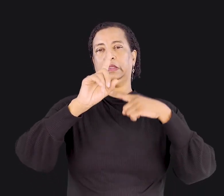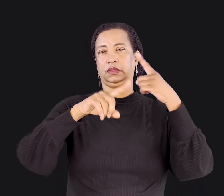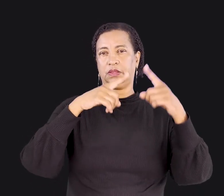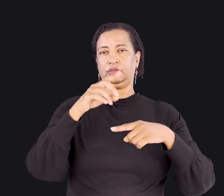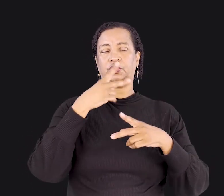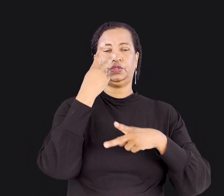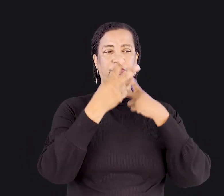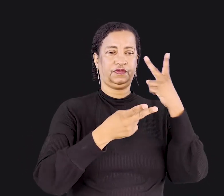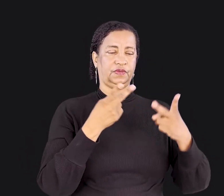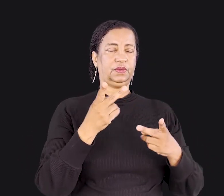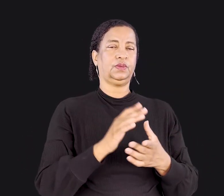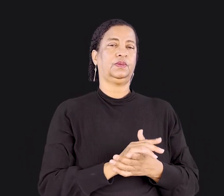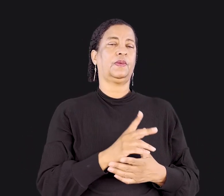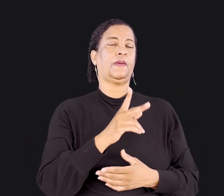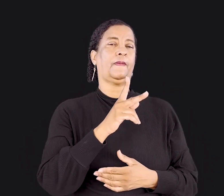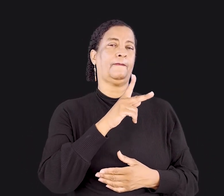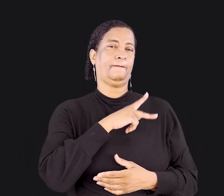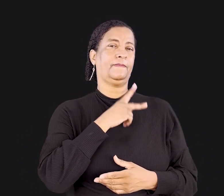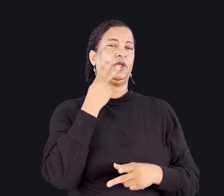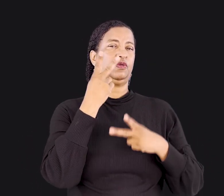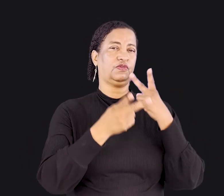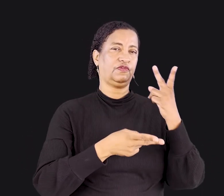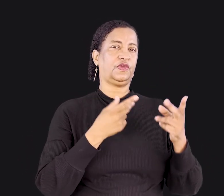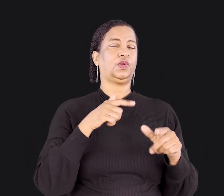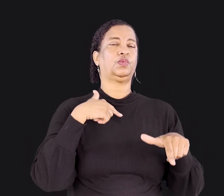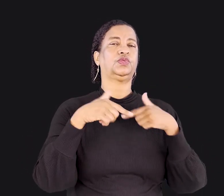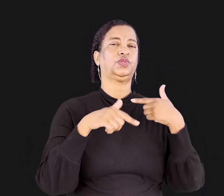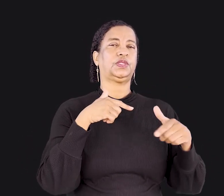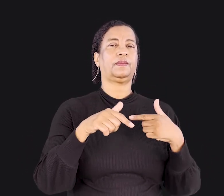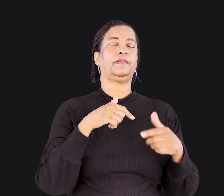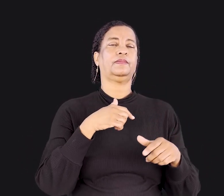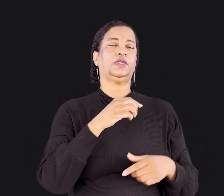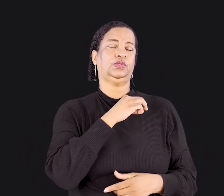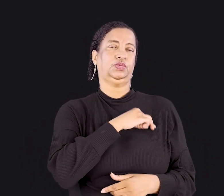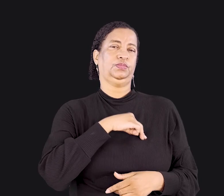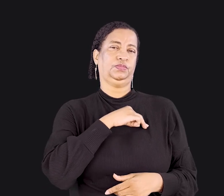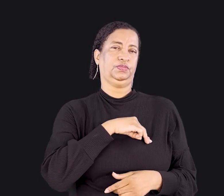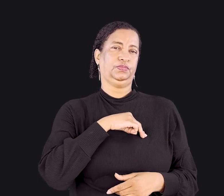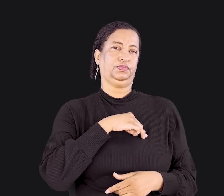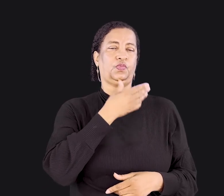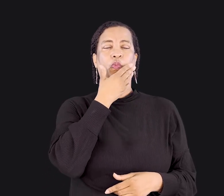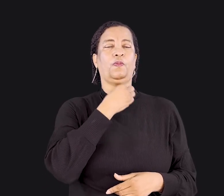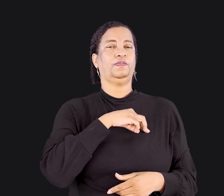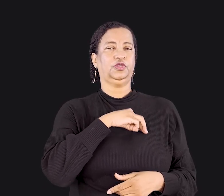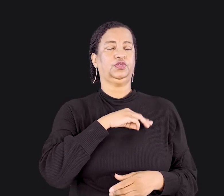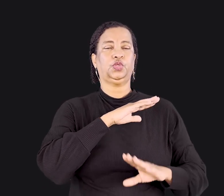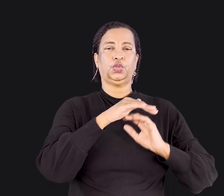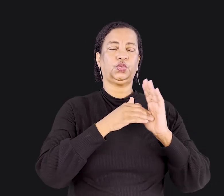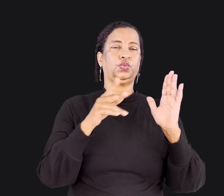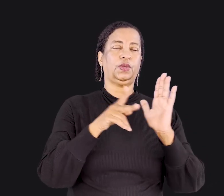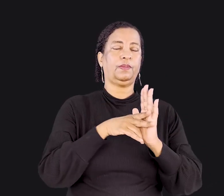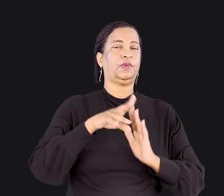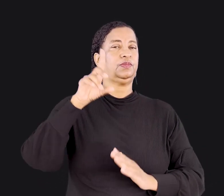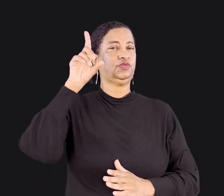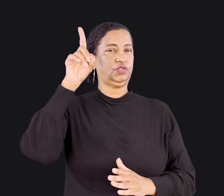Depois que disse isso, Paulo passou a falar sobre a tarefa do ministro. Tudo isso provém de Deus, ele diz,